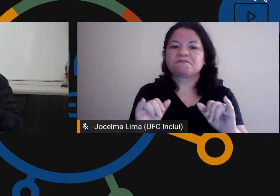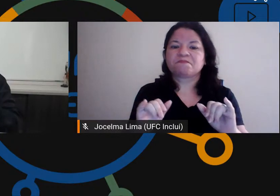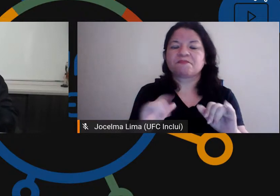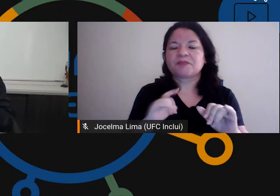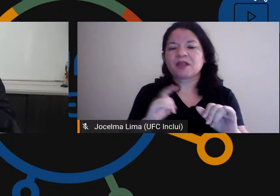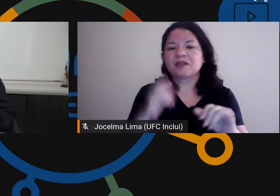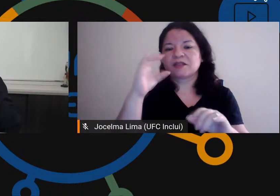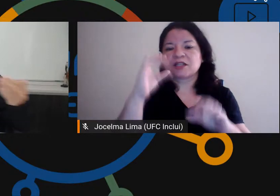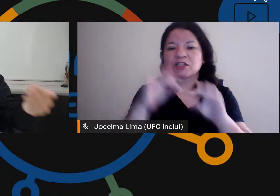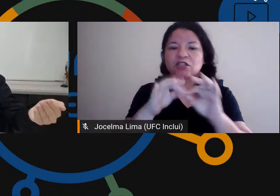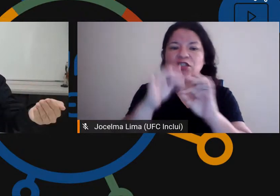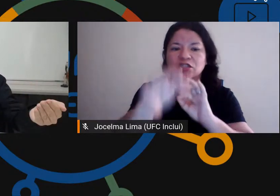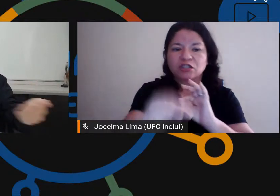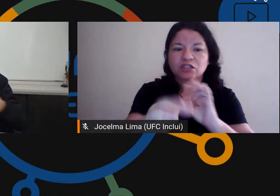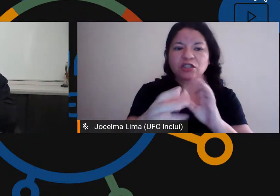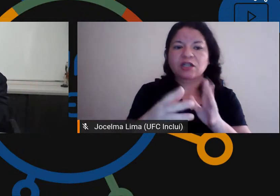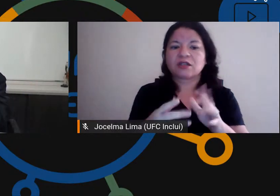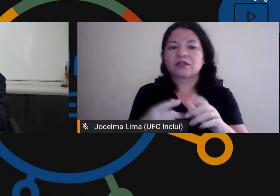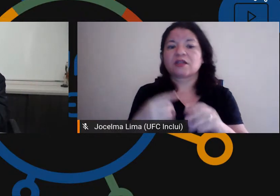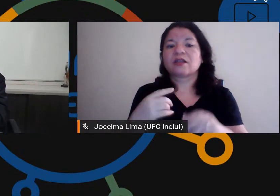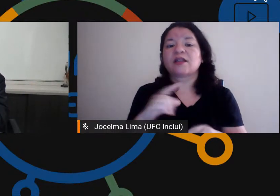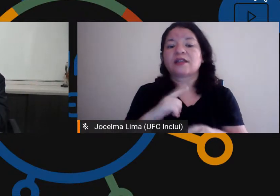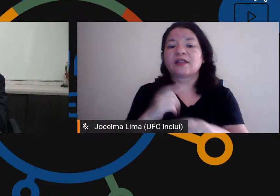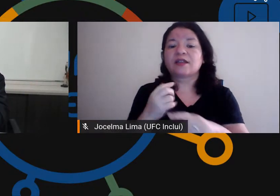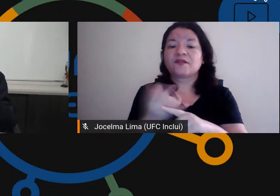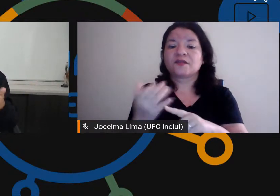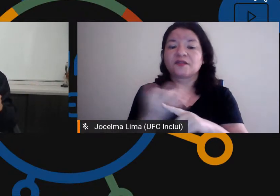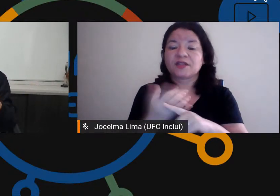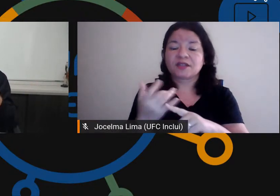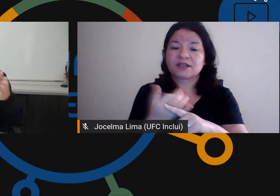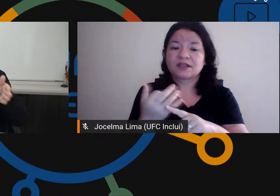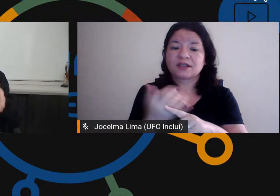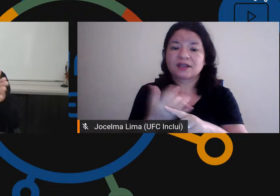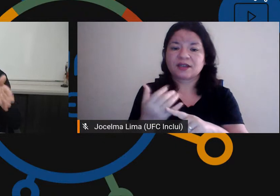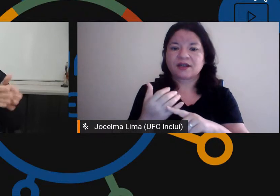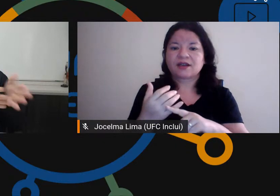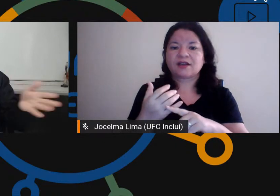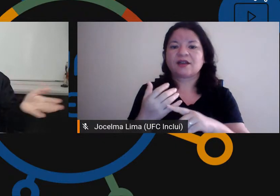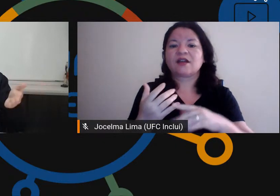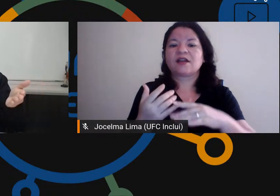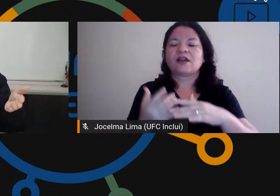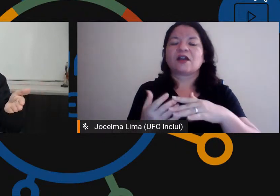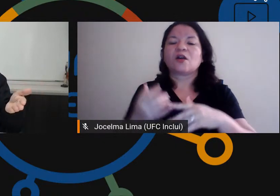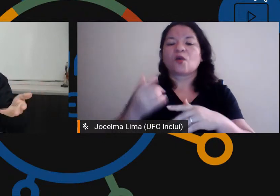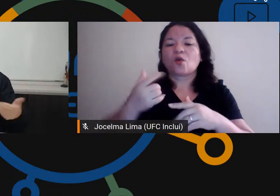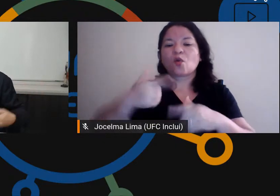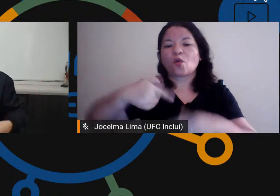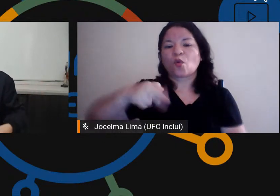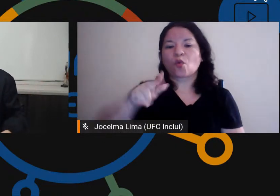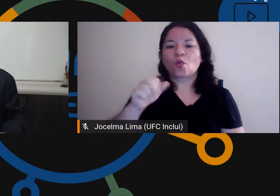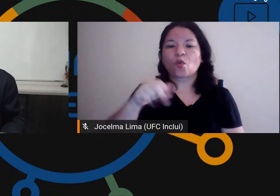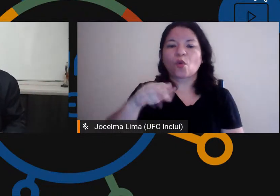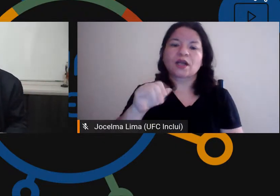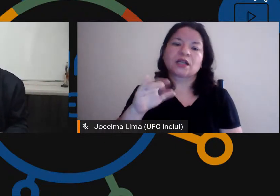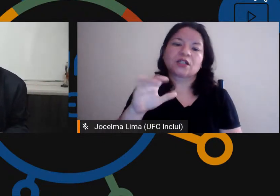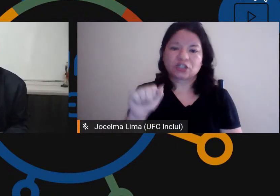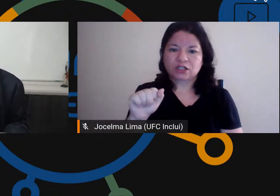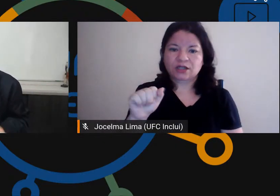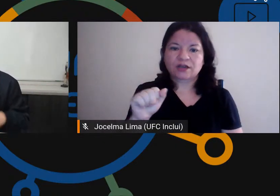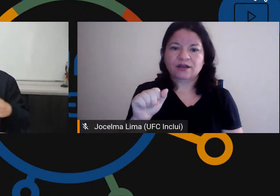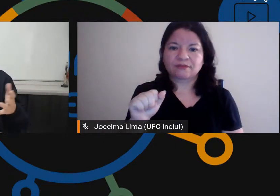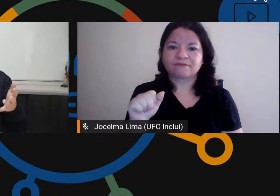Eu prefiro ler um trabalho da física quântica na Ciência Hoje do que ler no artigo específico que foi publicado, porque eu não vou entender.